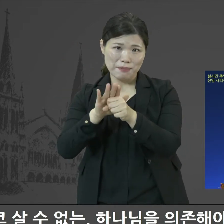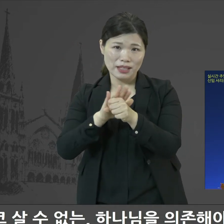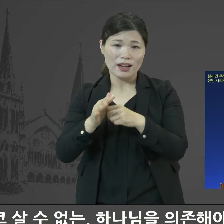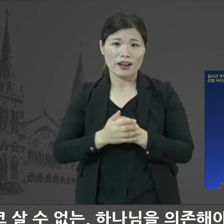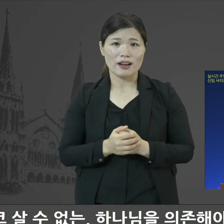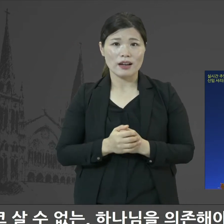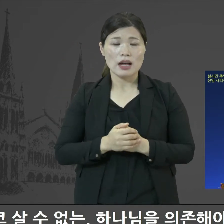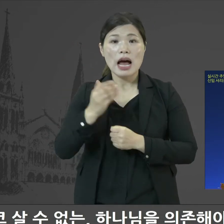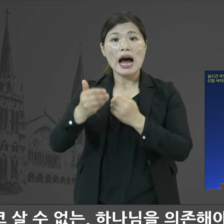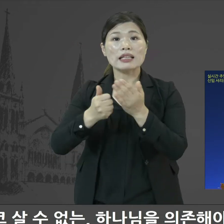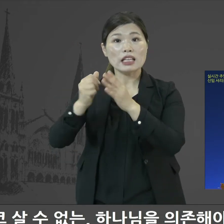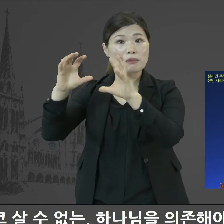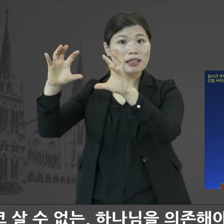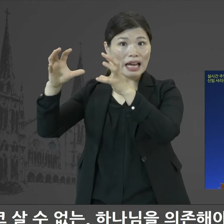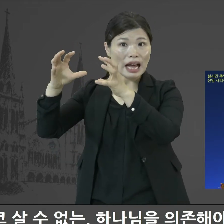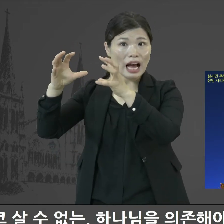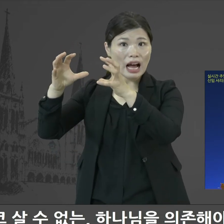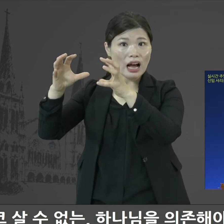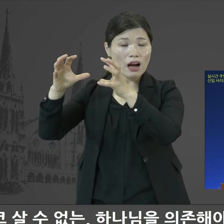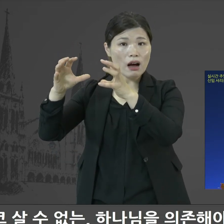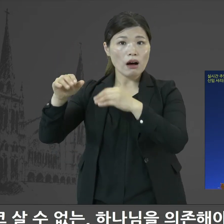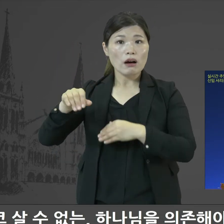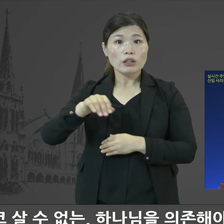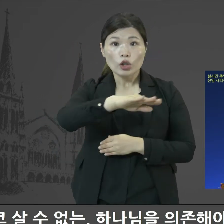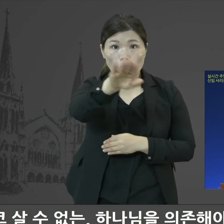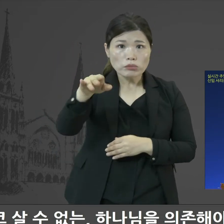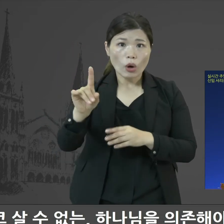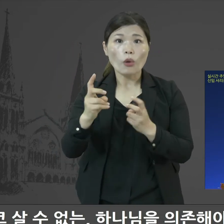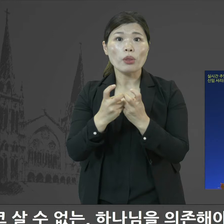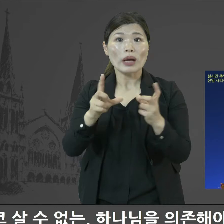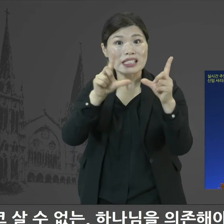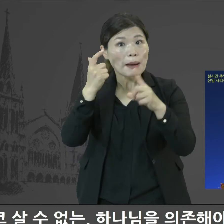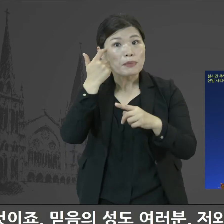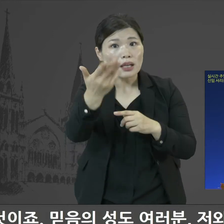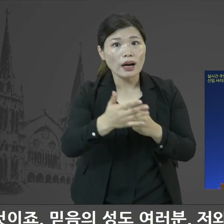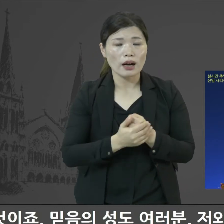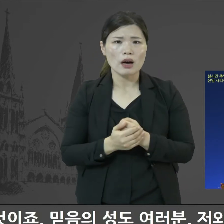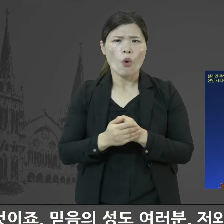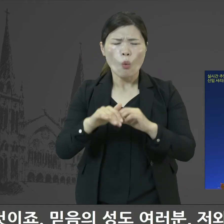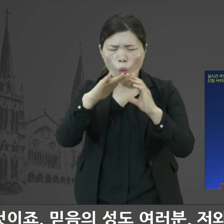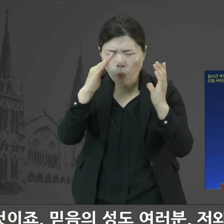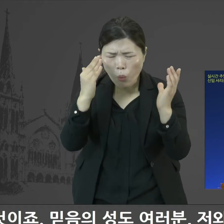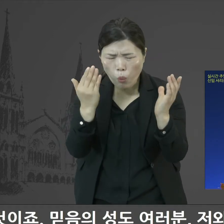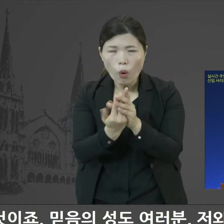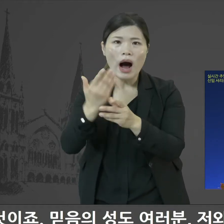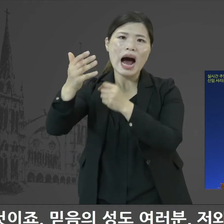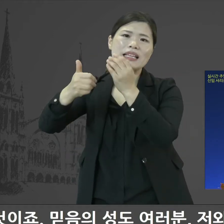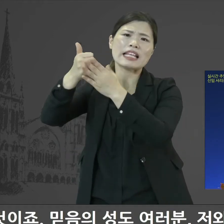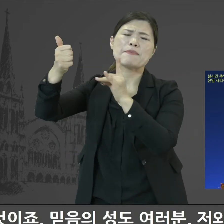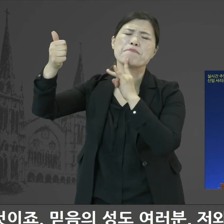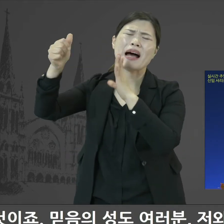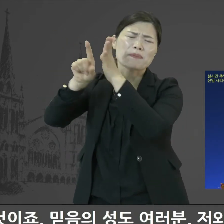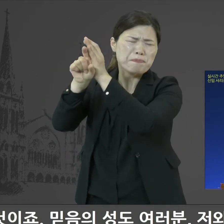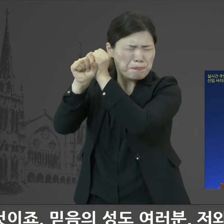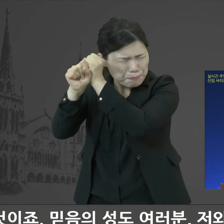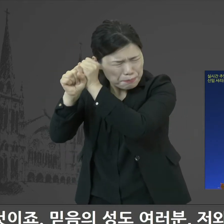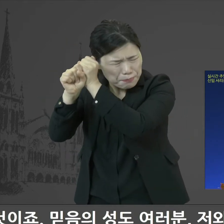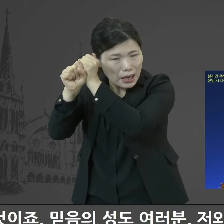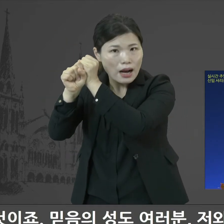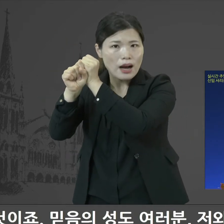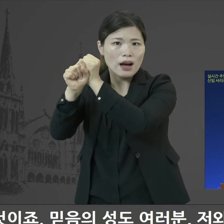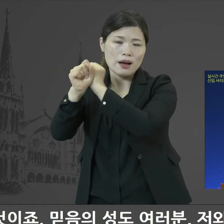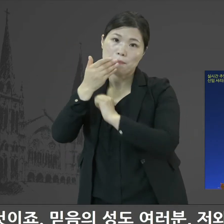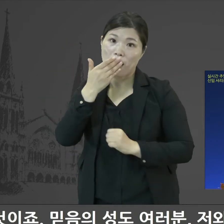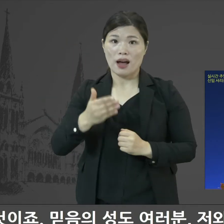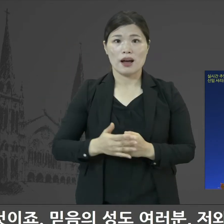하나님의 나라는요, 어떻게 살아갈 수 있습니까? 절대적으로 하나님을 의지해서만 살 수 있는 나라입니다. 어떤